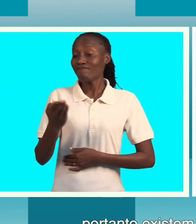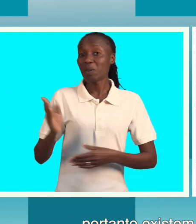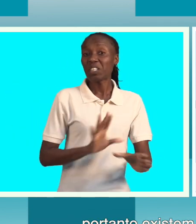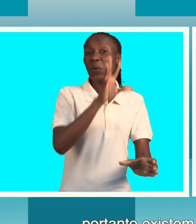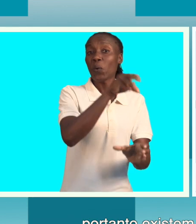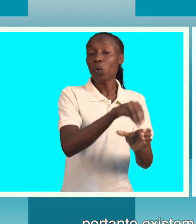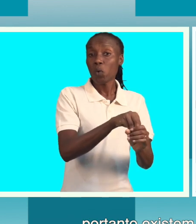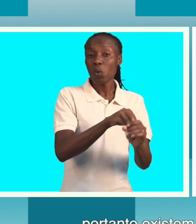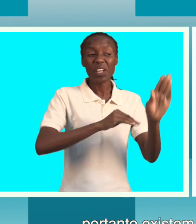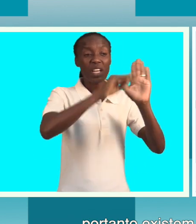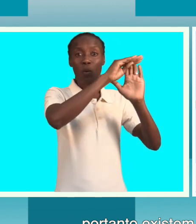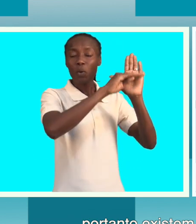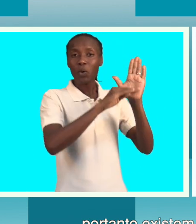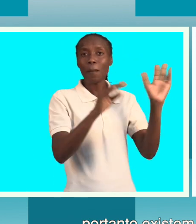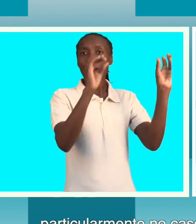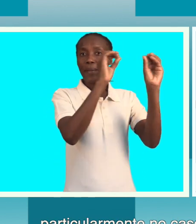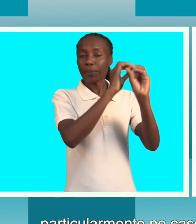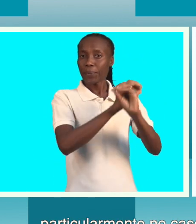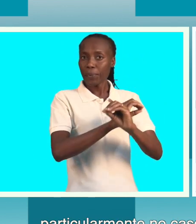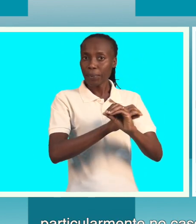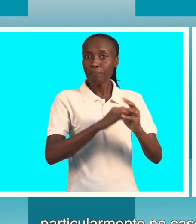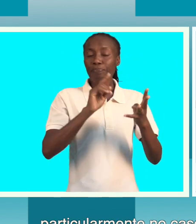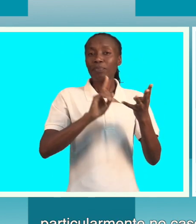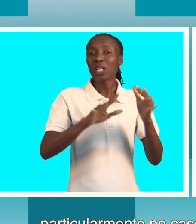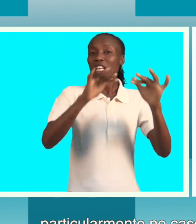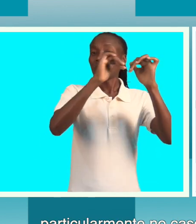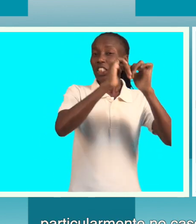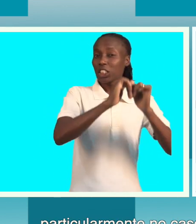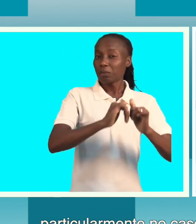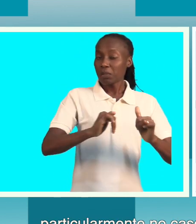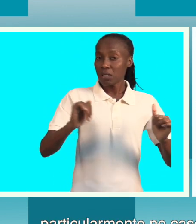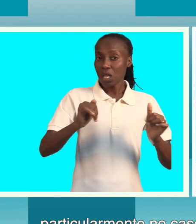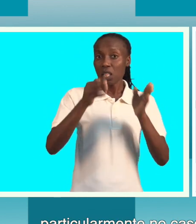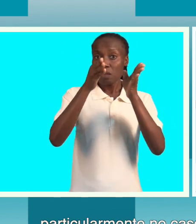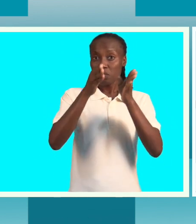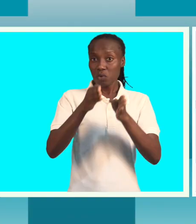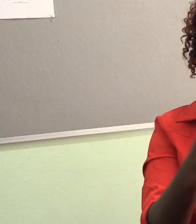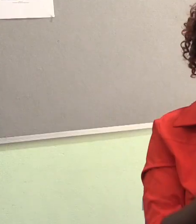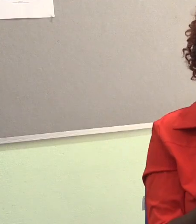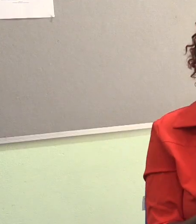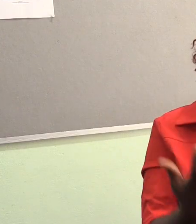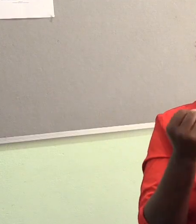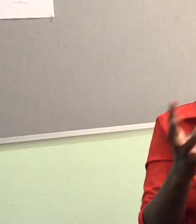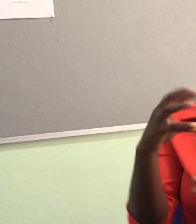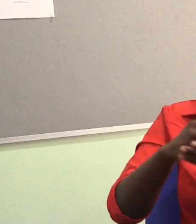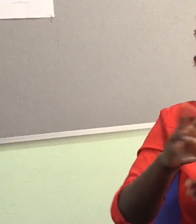incluídas nestes programas, especialmente no caso da pessoa com deficiência.